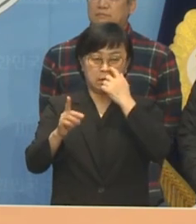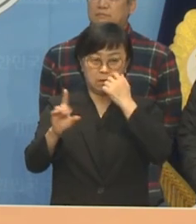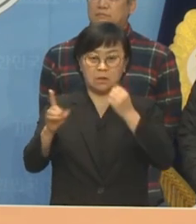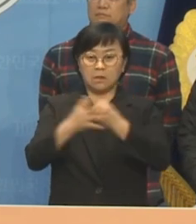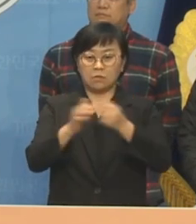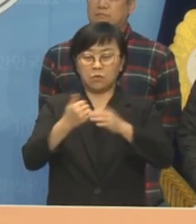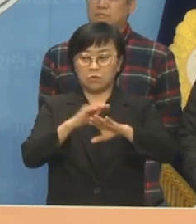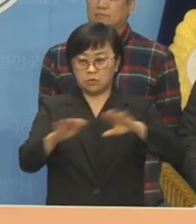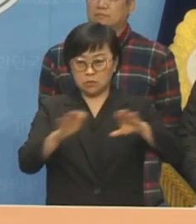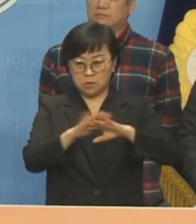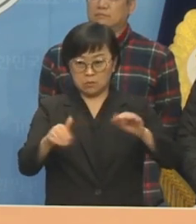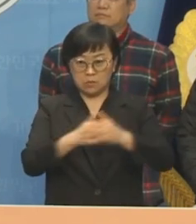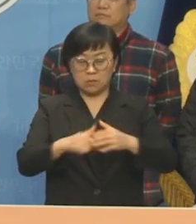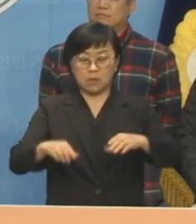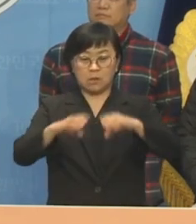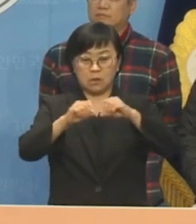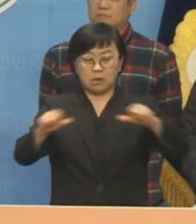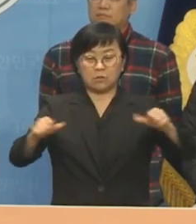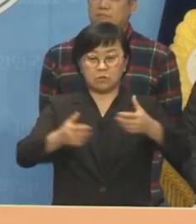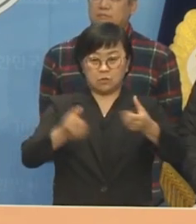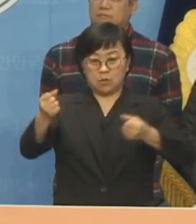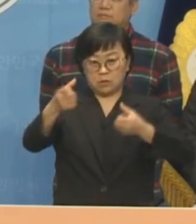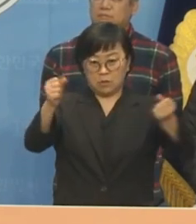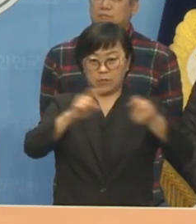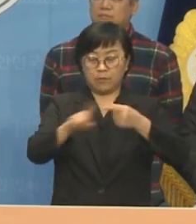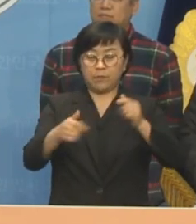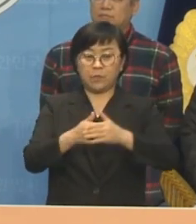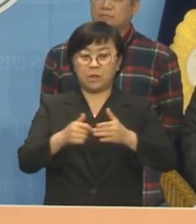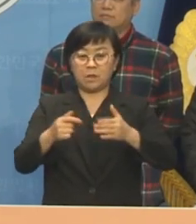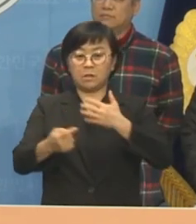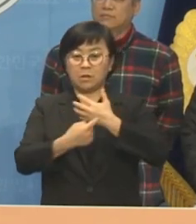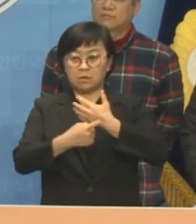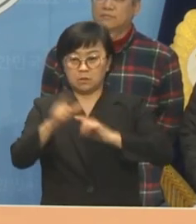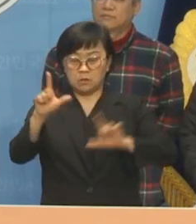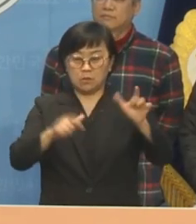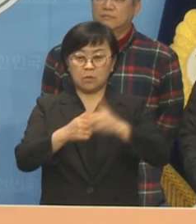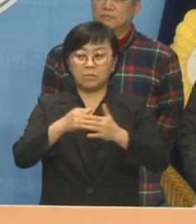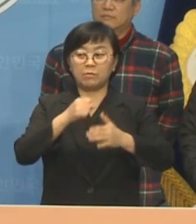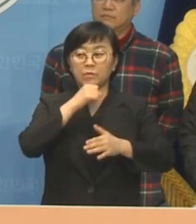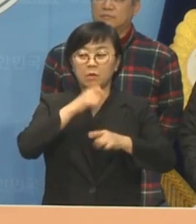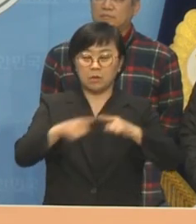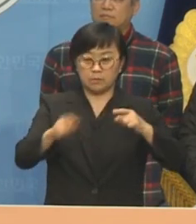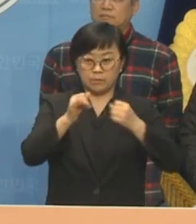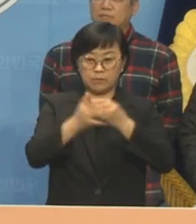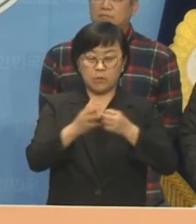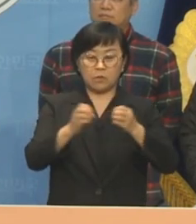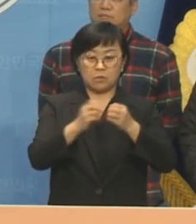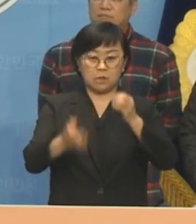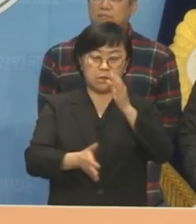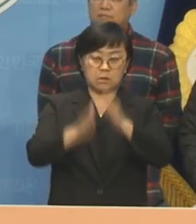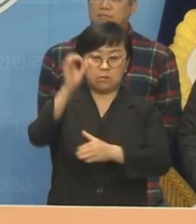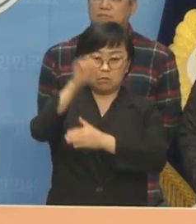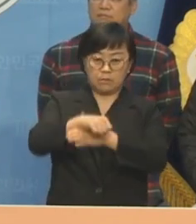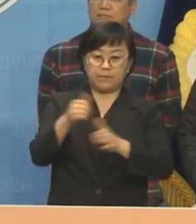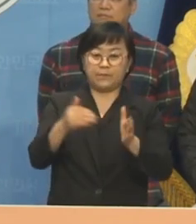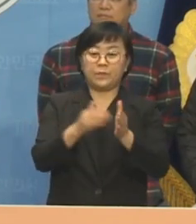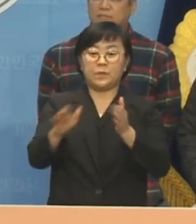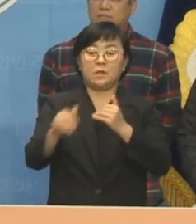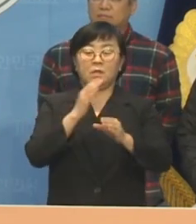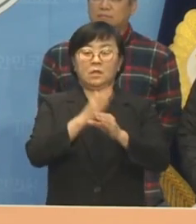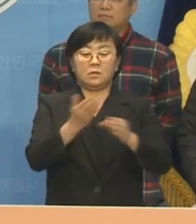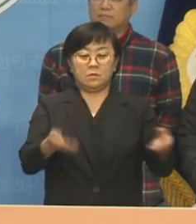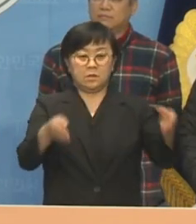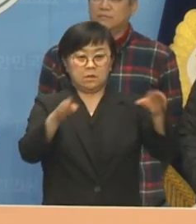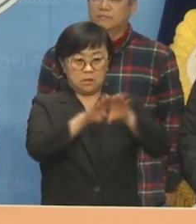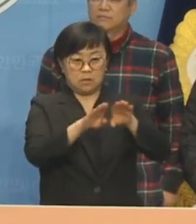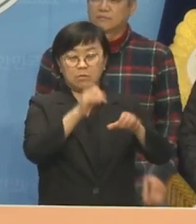설립하고 산업단지 부지 1개를 쪼개 형식적인 소규모 영향평가를 거쳐 논산시 개별인 허가를 얻어 핵심시설